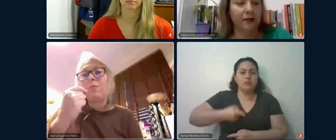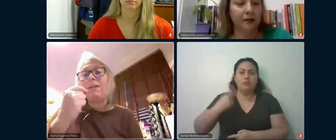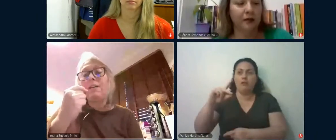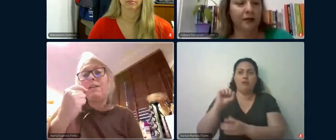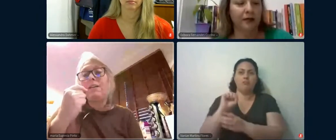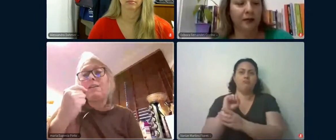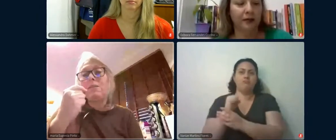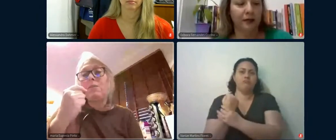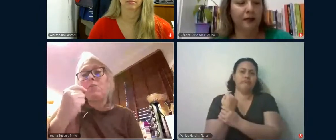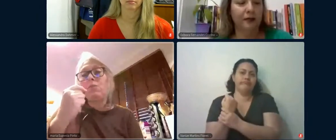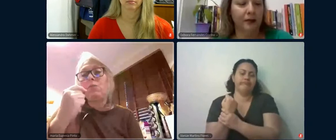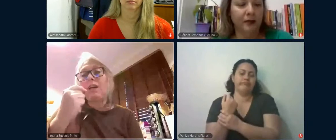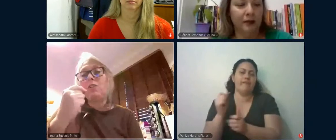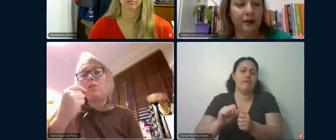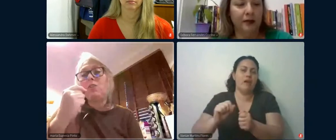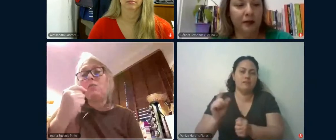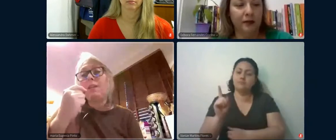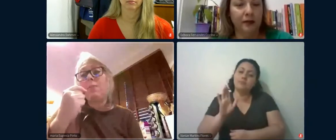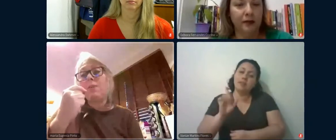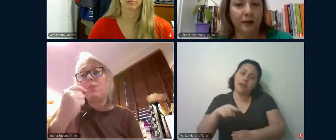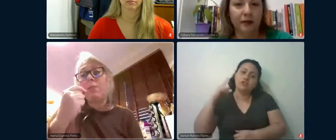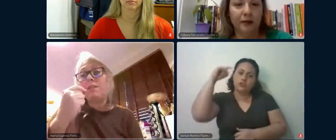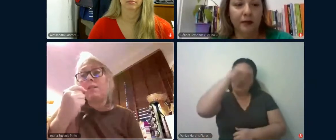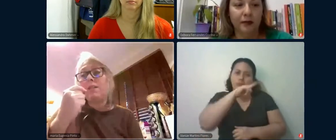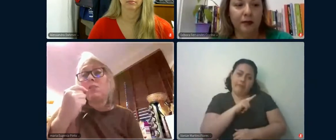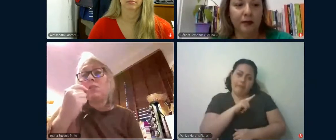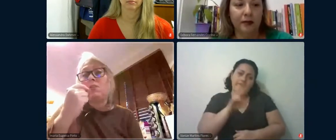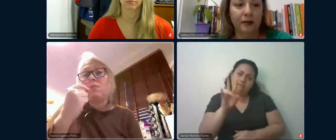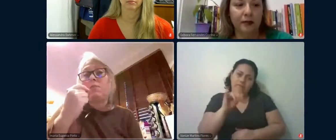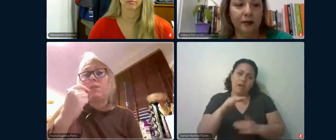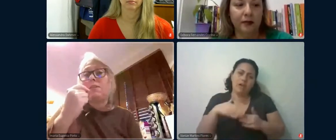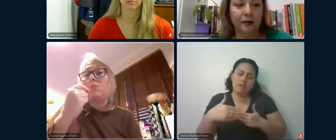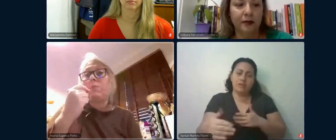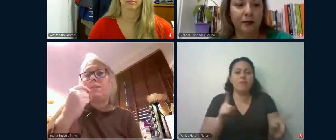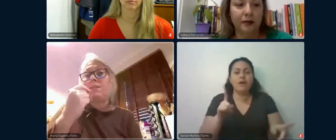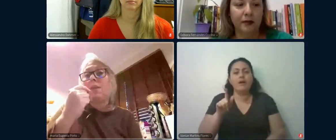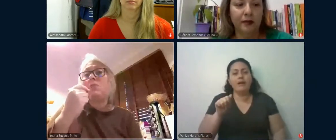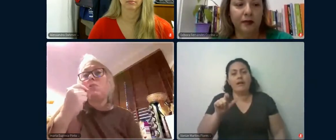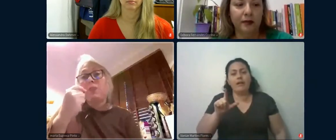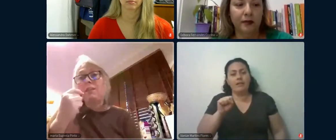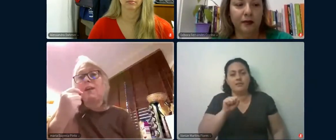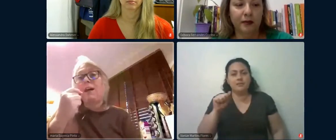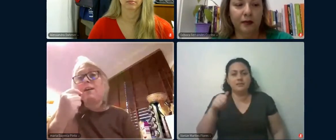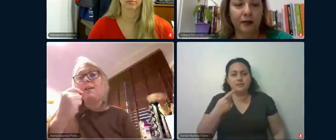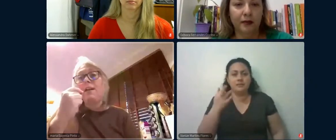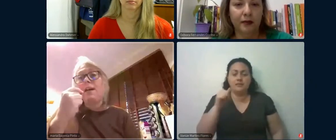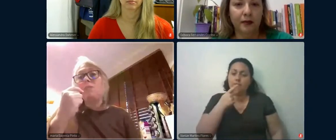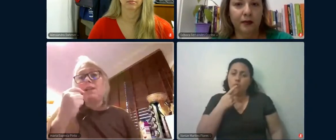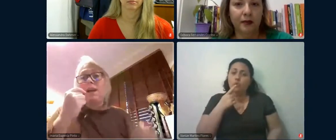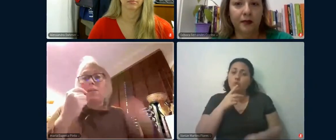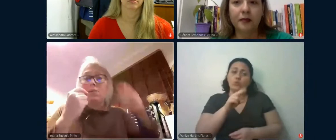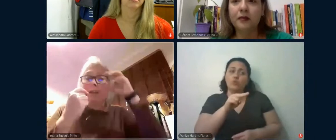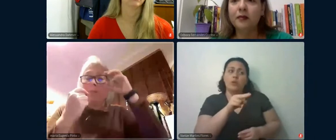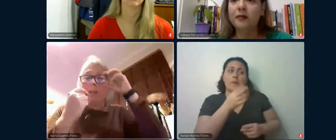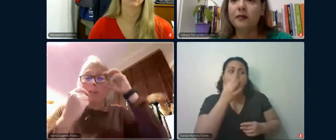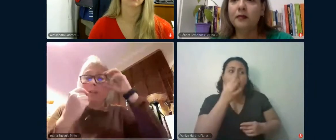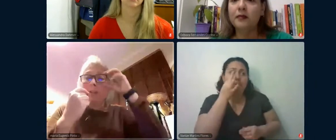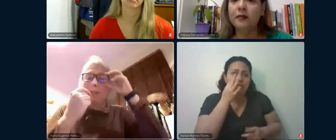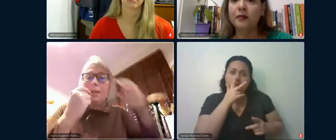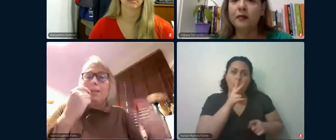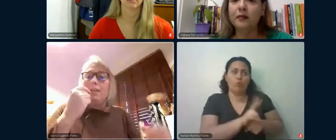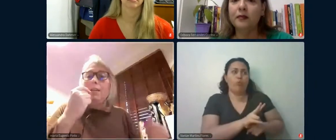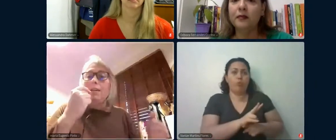isso é uma dificuldade que a gente vai ter, mas como a Alessandra disse, a gente não faz isso no presencial, a gente vai tentar auxiliar com as